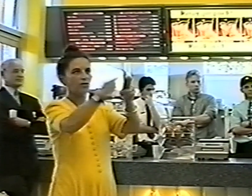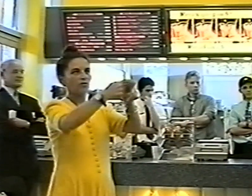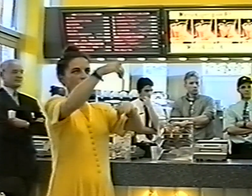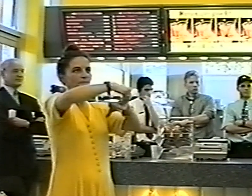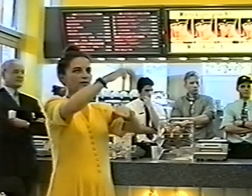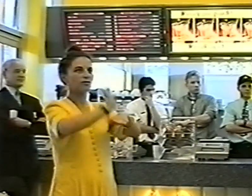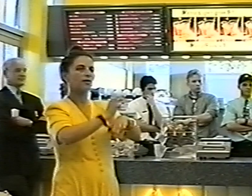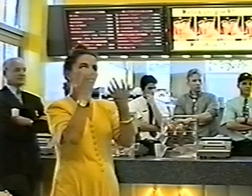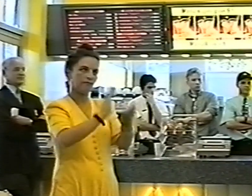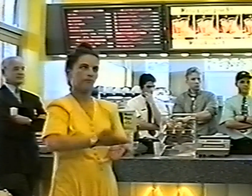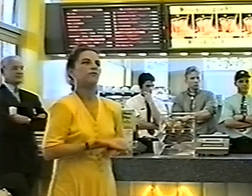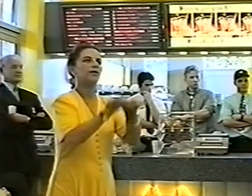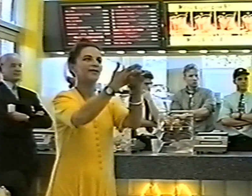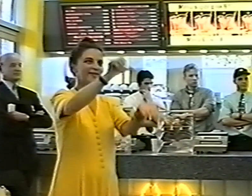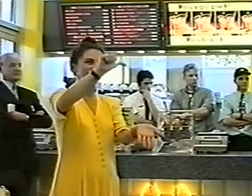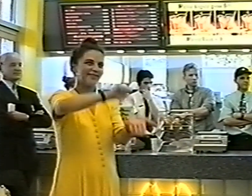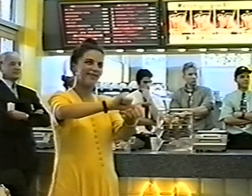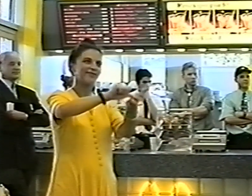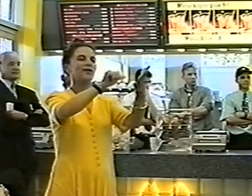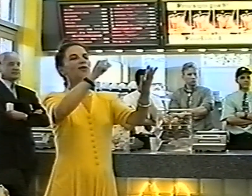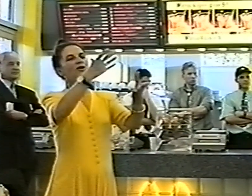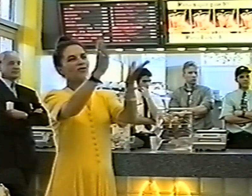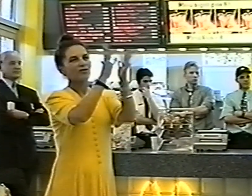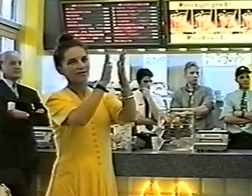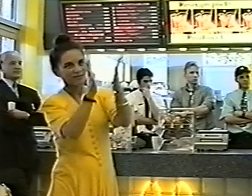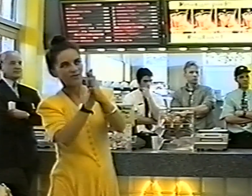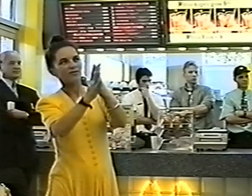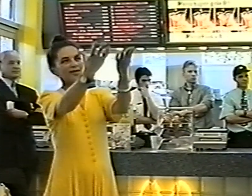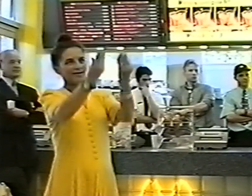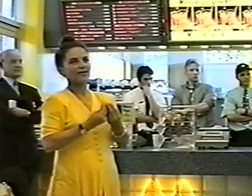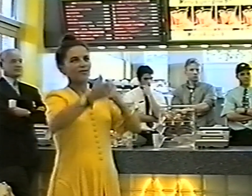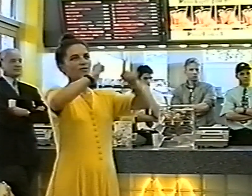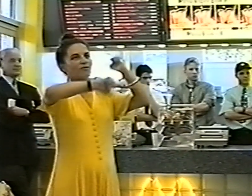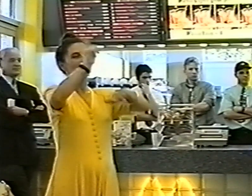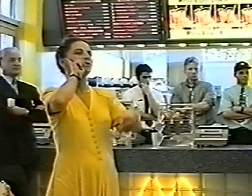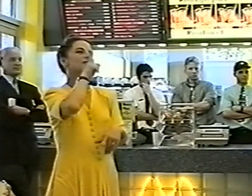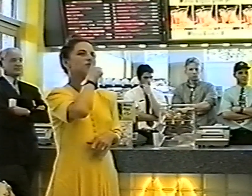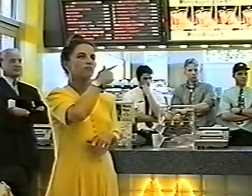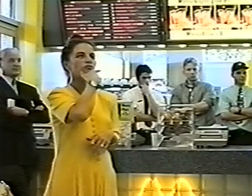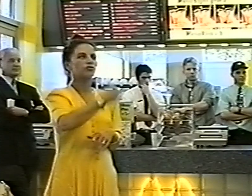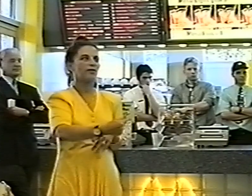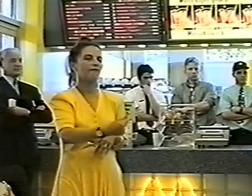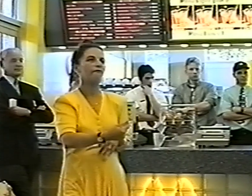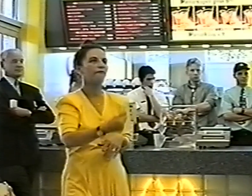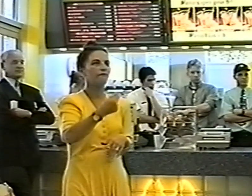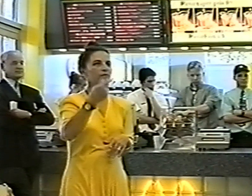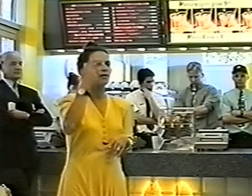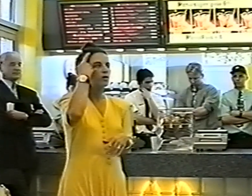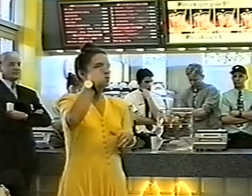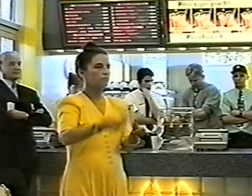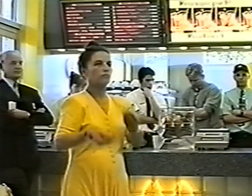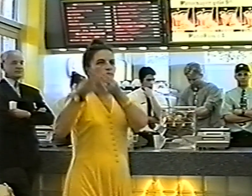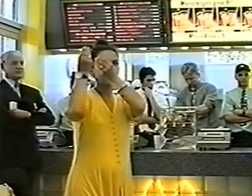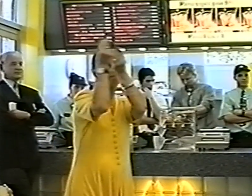le centre de rencontre et d'accueil et de loisirs des sourds et malentendants de Genève. Et pour cette remise